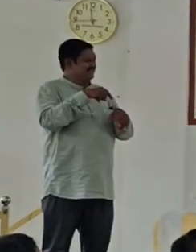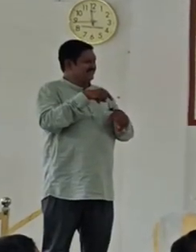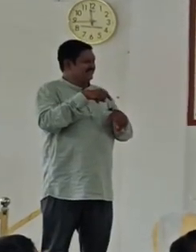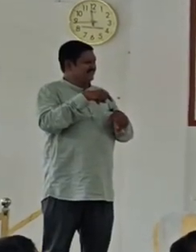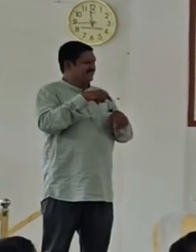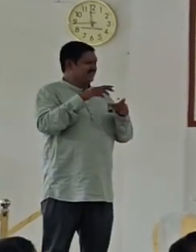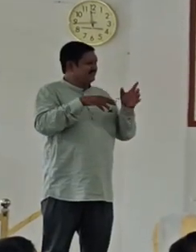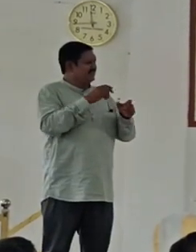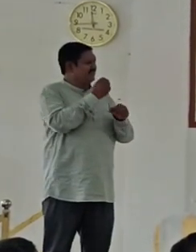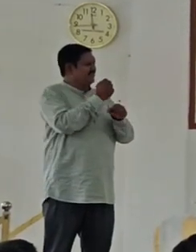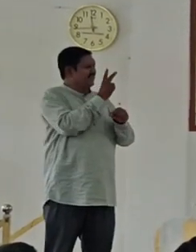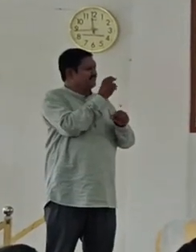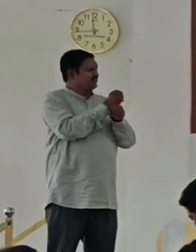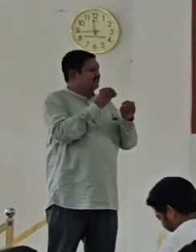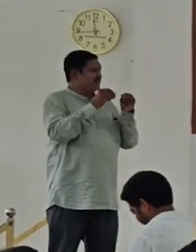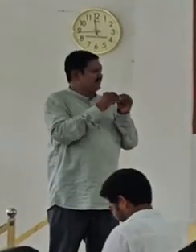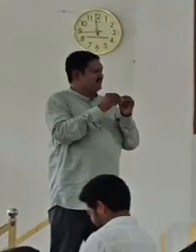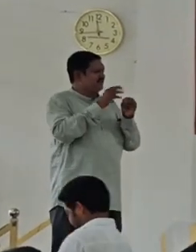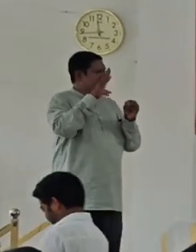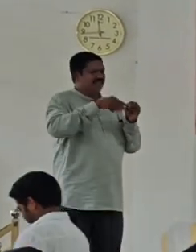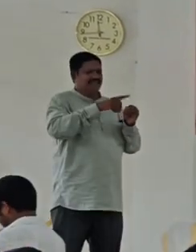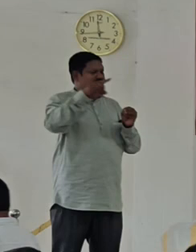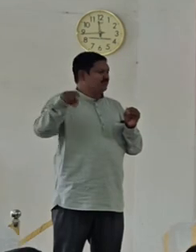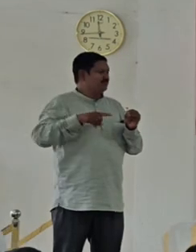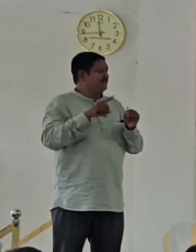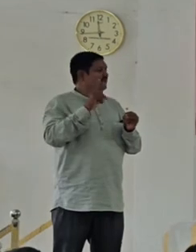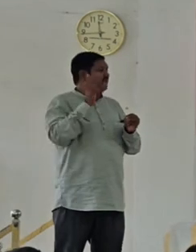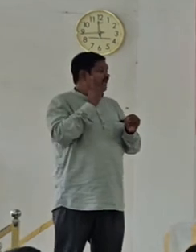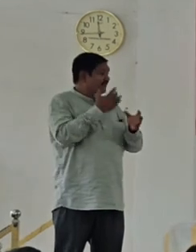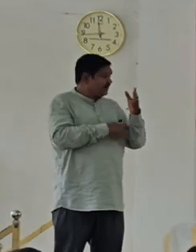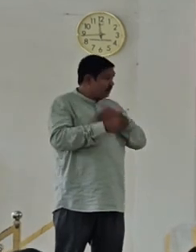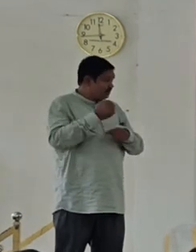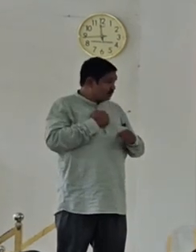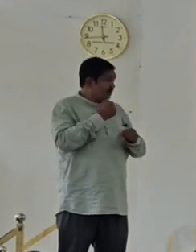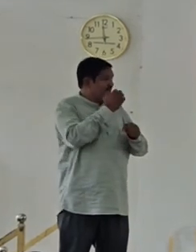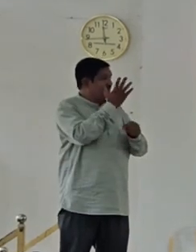ఇప్పుడు 11 మందికి ఫోన్లు అనేది పంపిణీ చేస్తున్నారు.